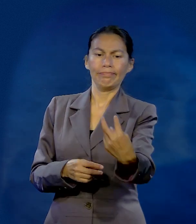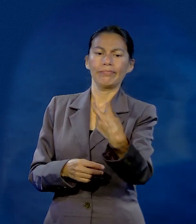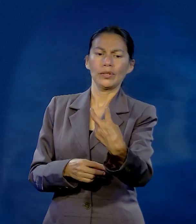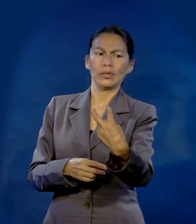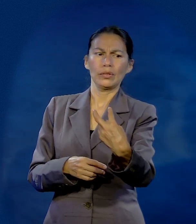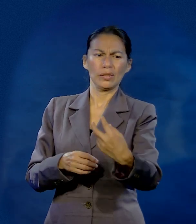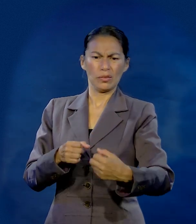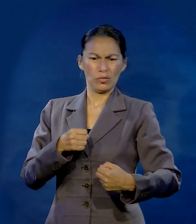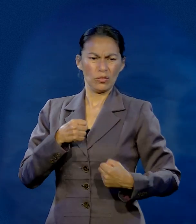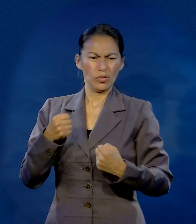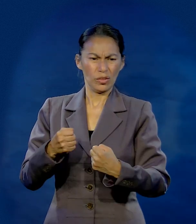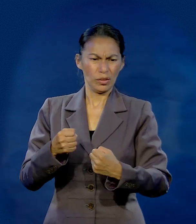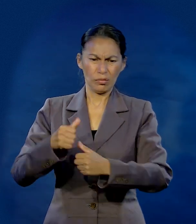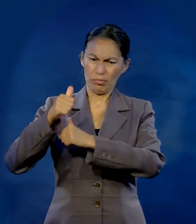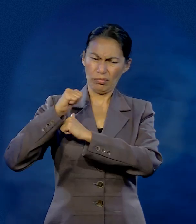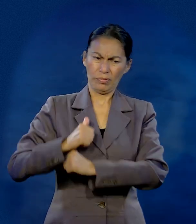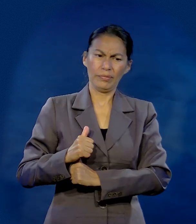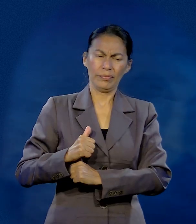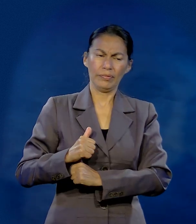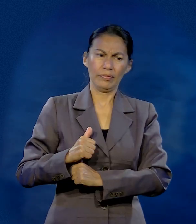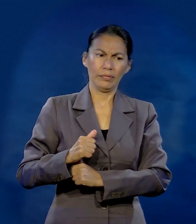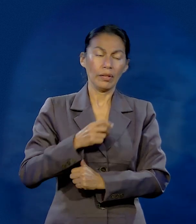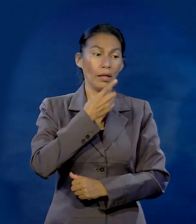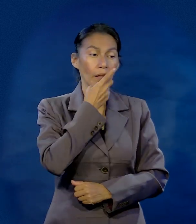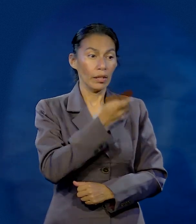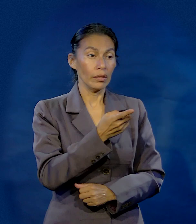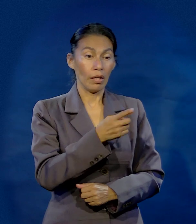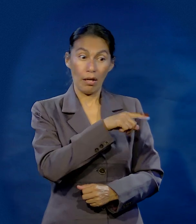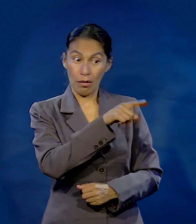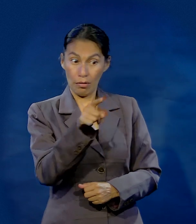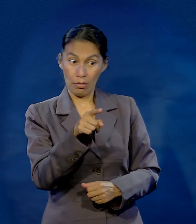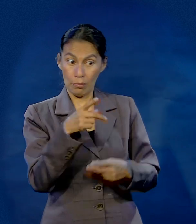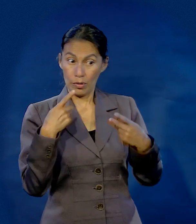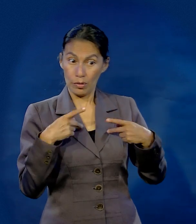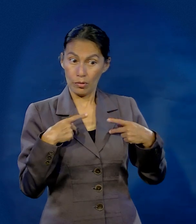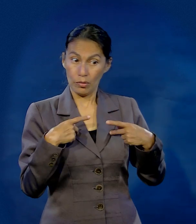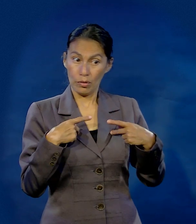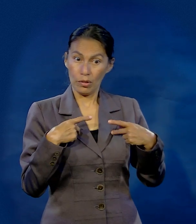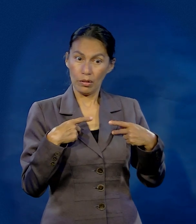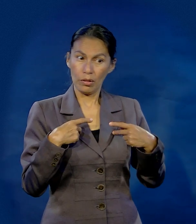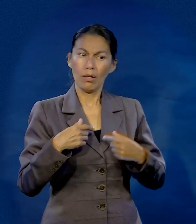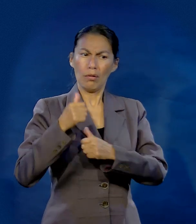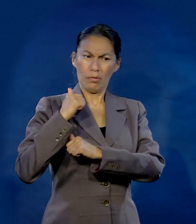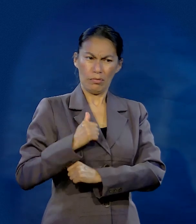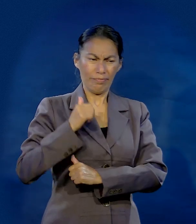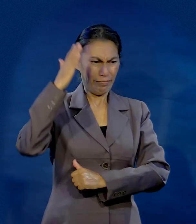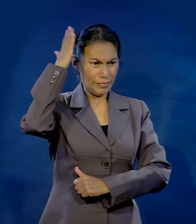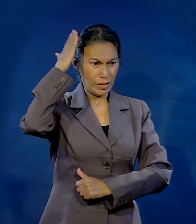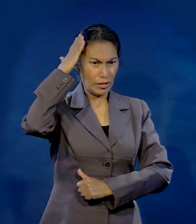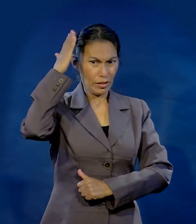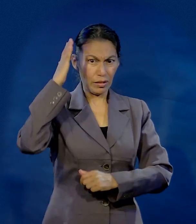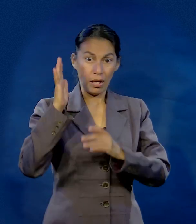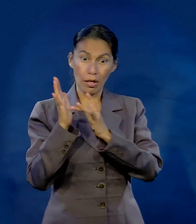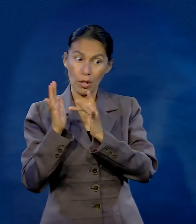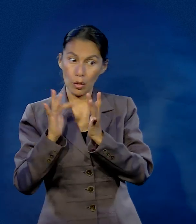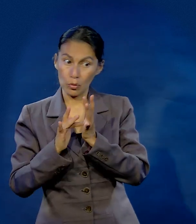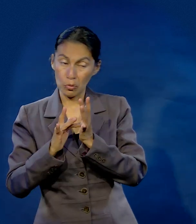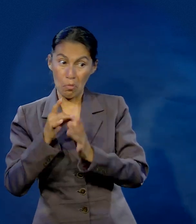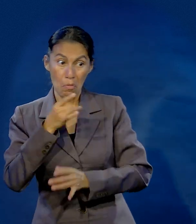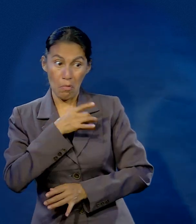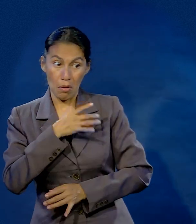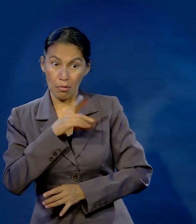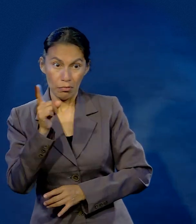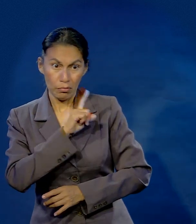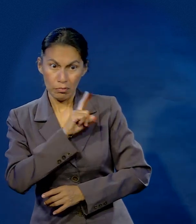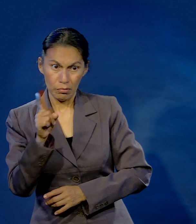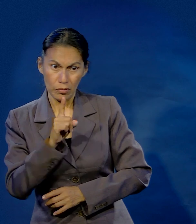contradice esos dichos El hombre del que estamos hablando está observando la escena está mirando como Jesús